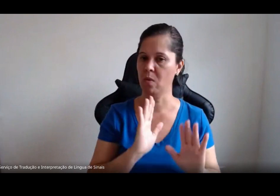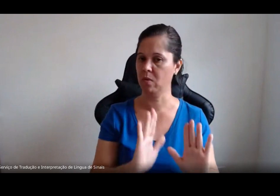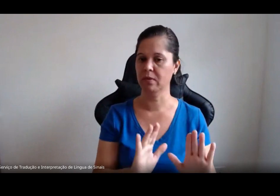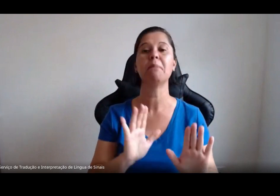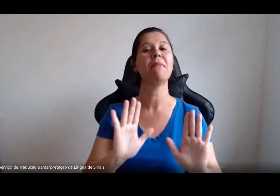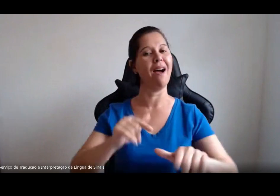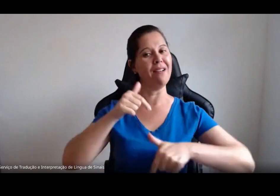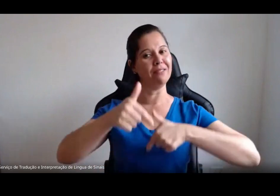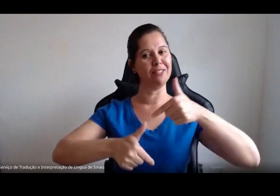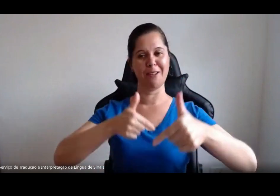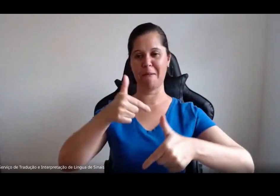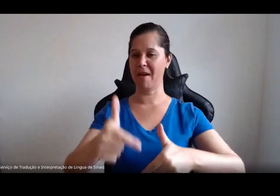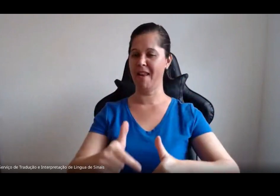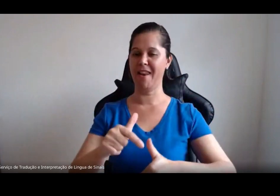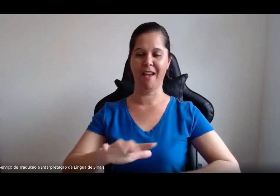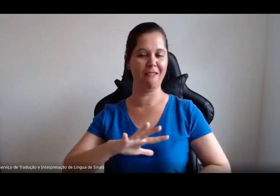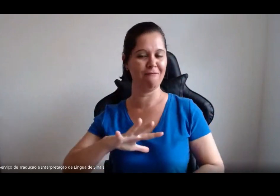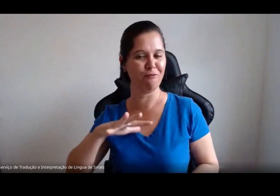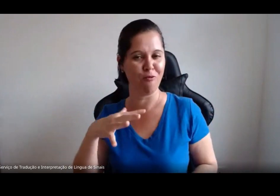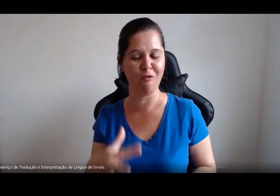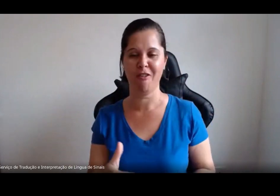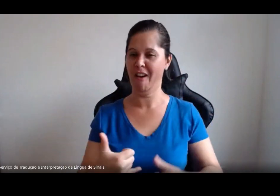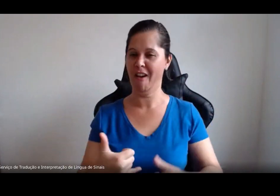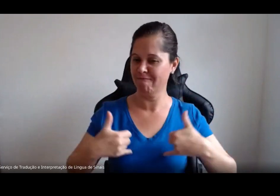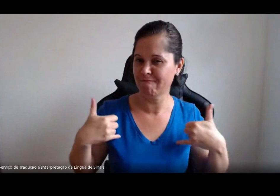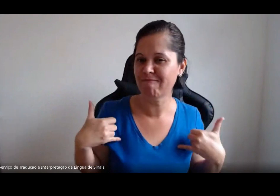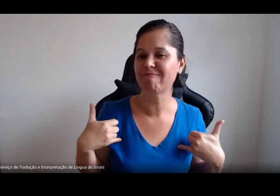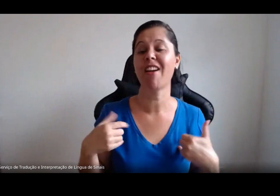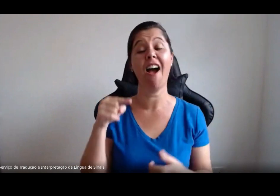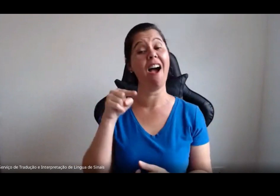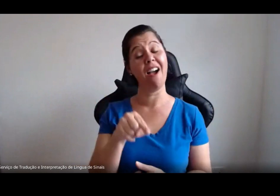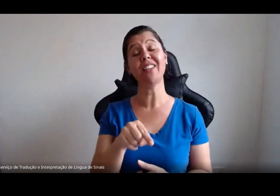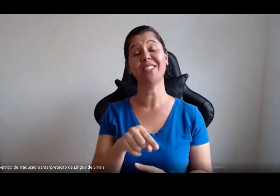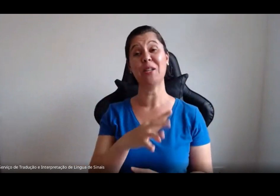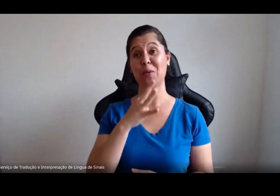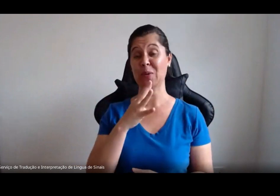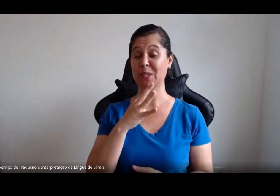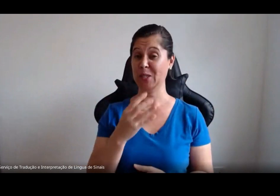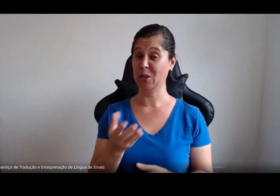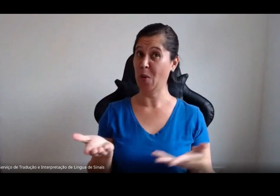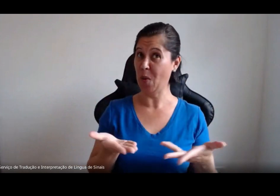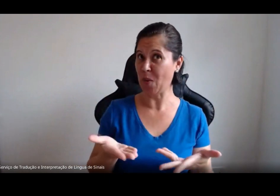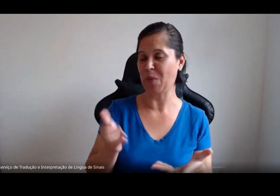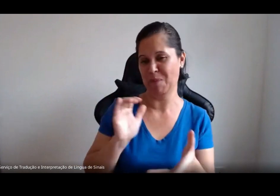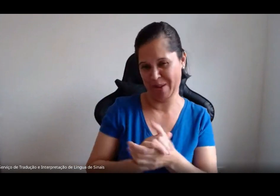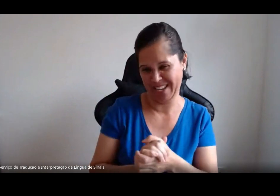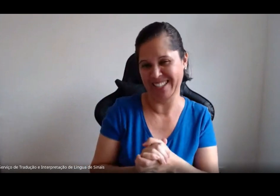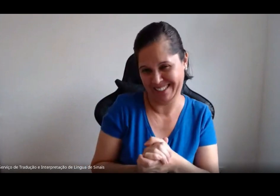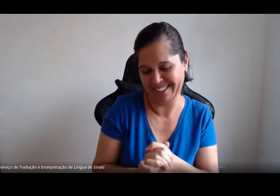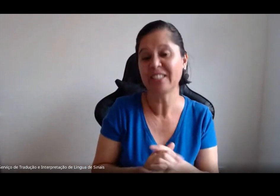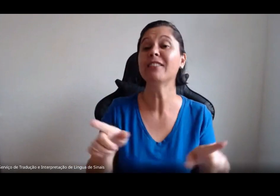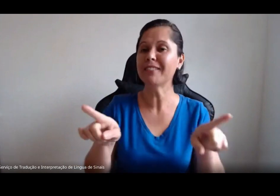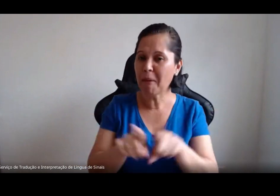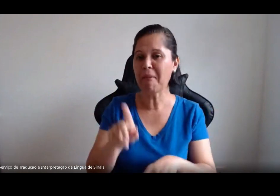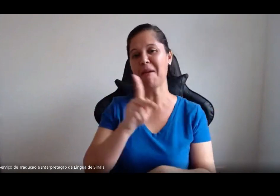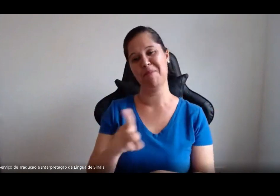E voltando a trabalhar com furor redobrado mesmo. Foi quando eu conheci meu atual companheiro, e depois